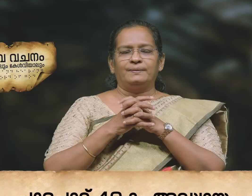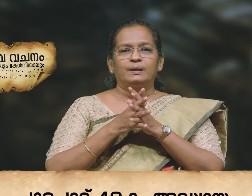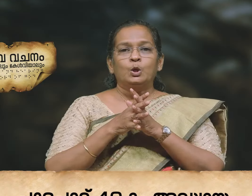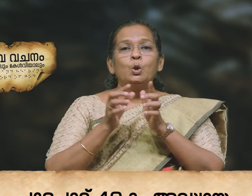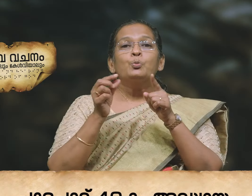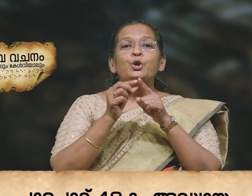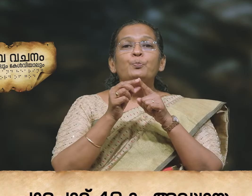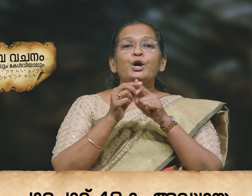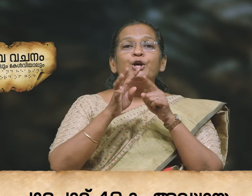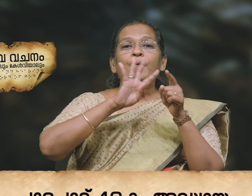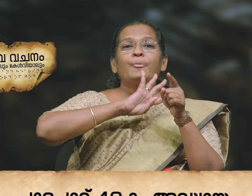പുറപ്പാട് 40 അധ്യായം.